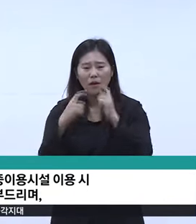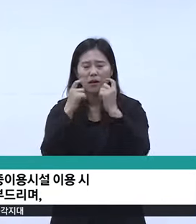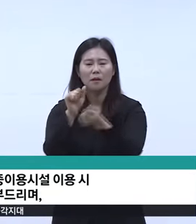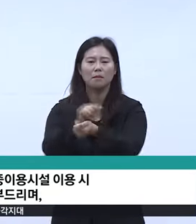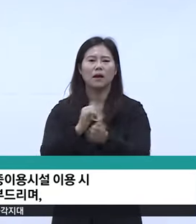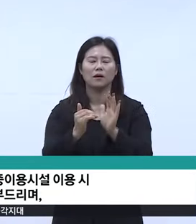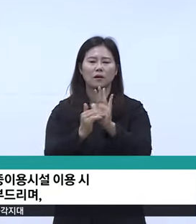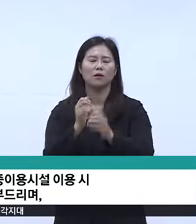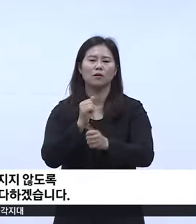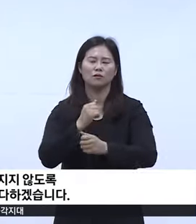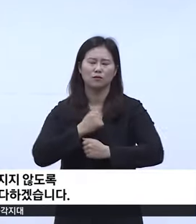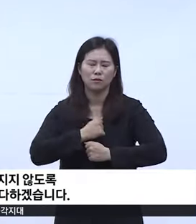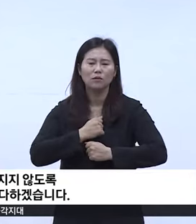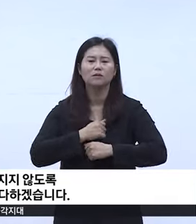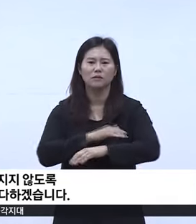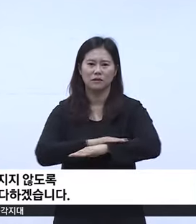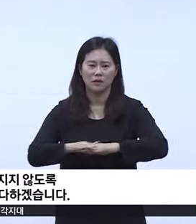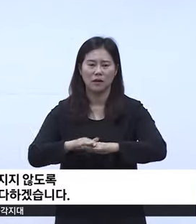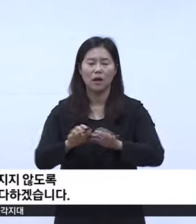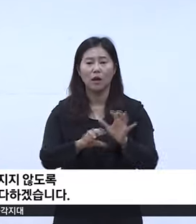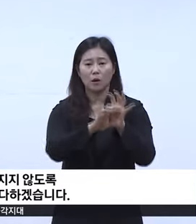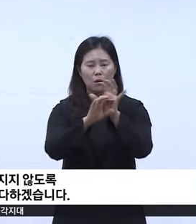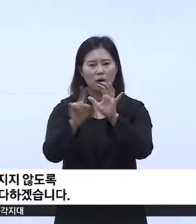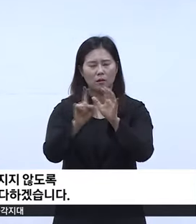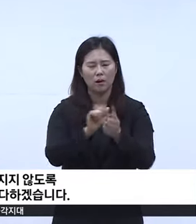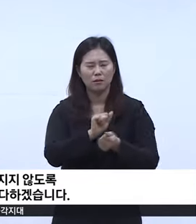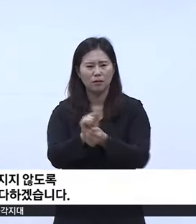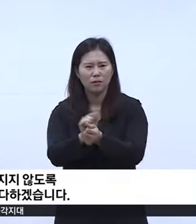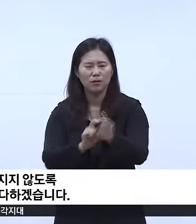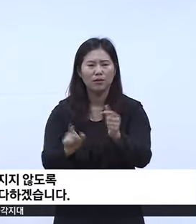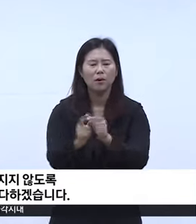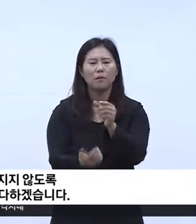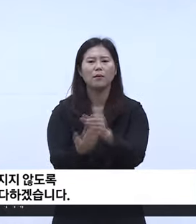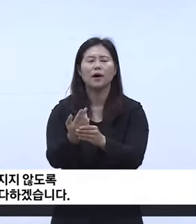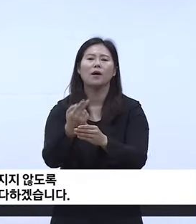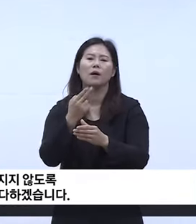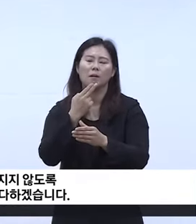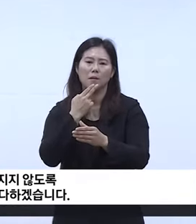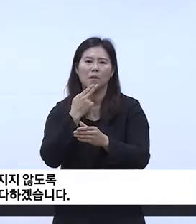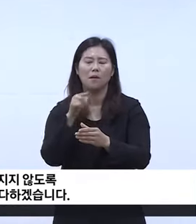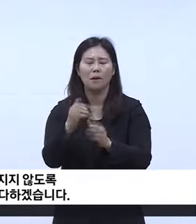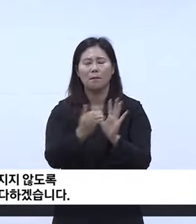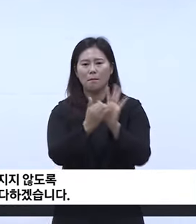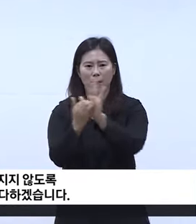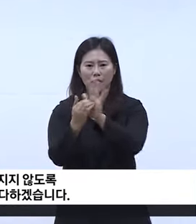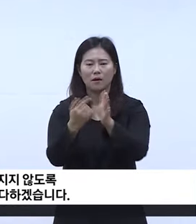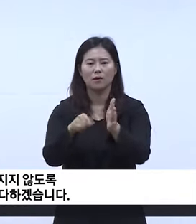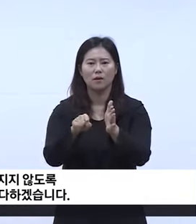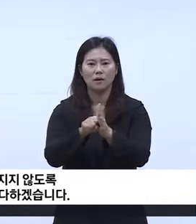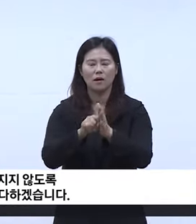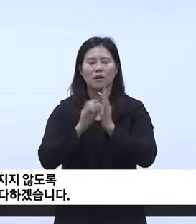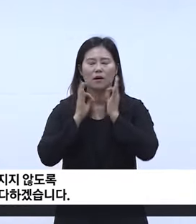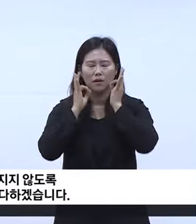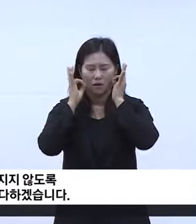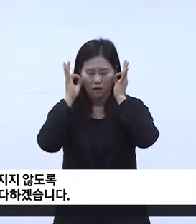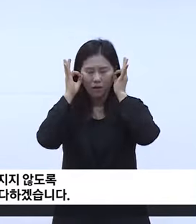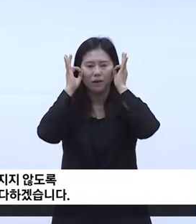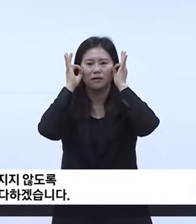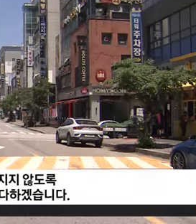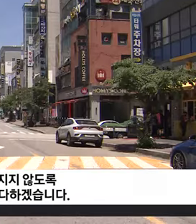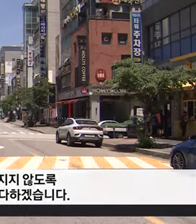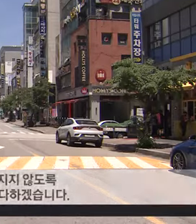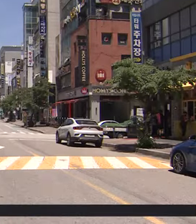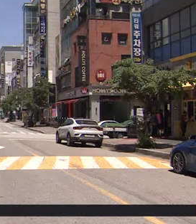당부드리며 코로나19가 집단 감염으로 이어지지 않도록 확산 차단을 위해서 본신의 노력을 다하도록